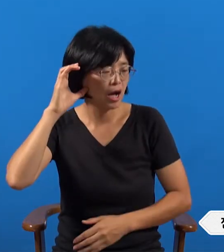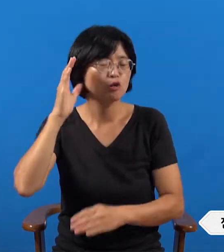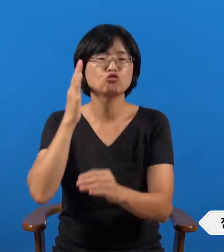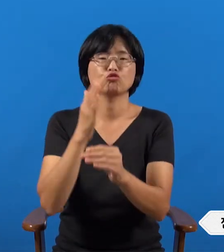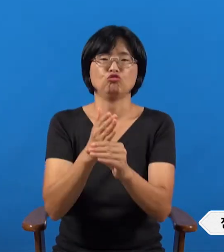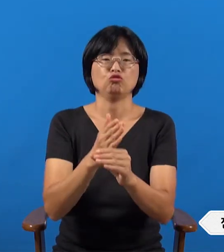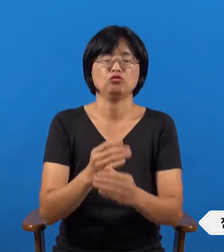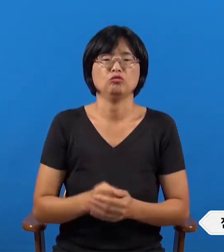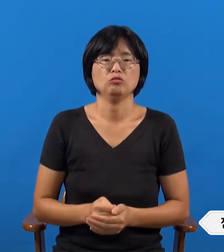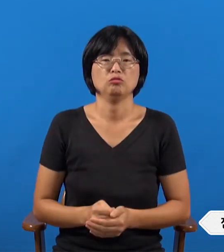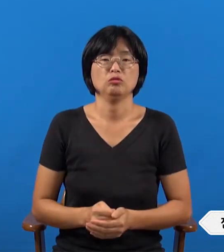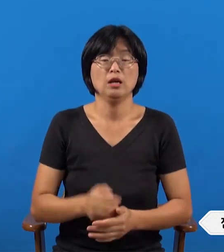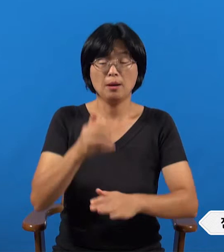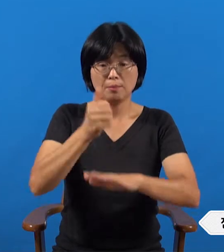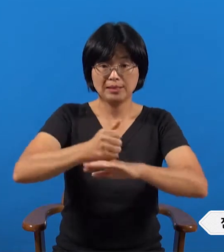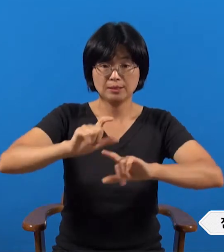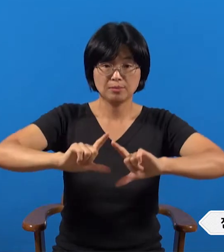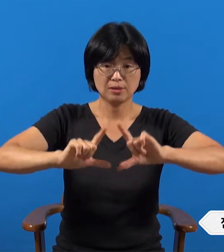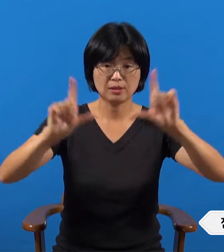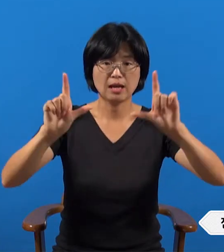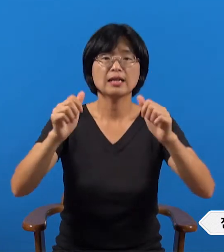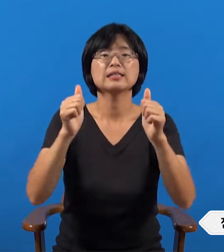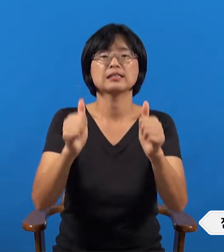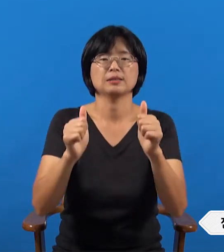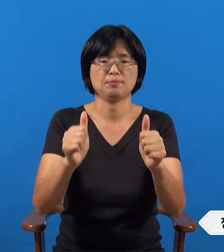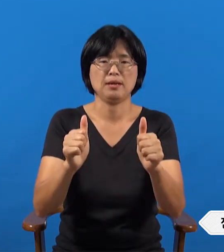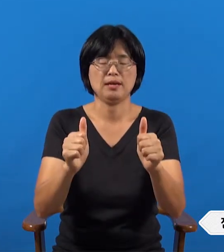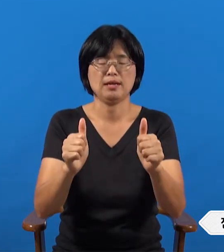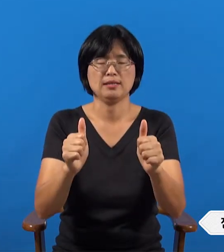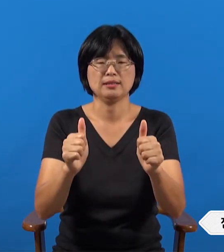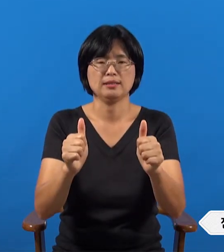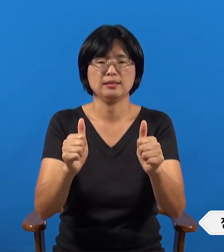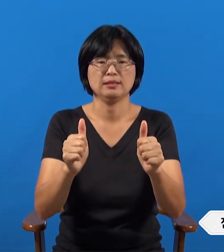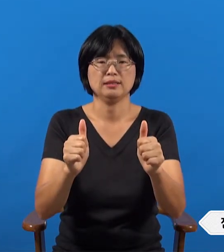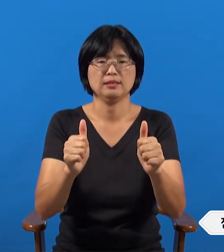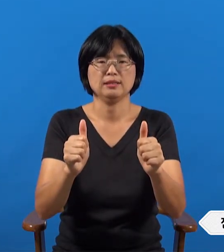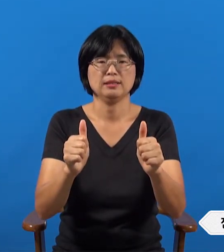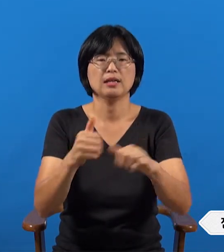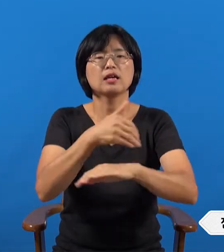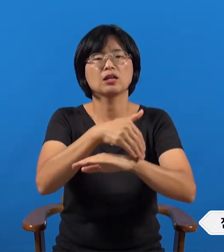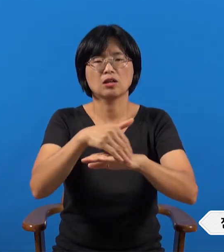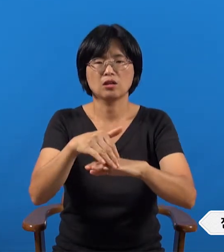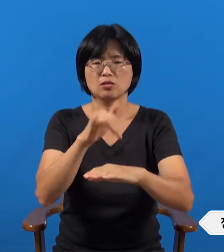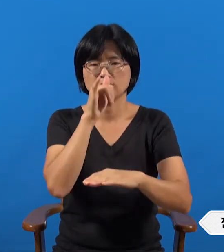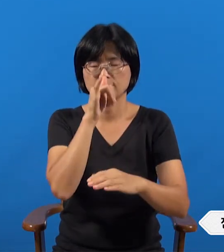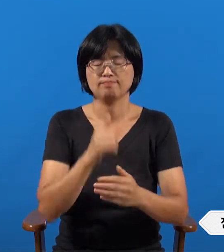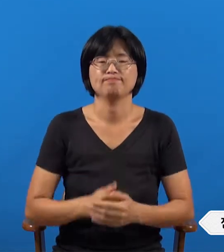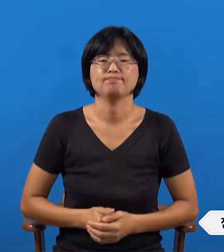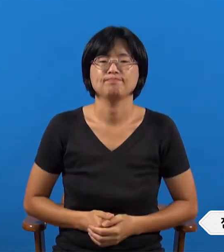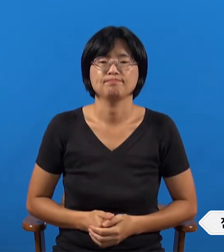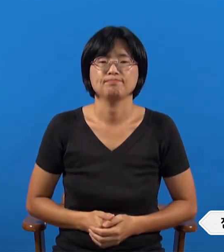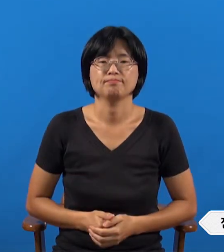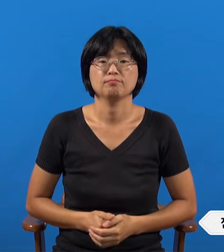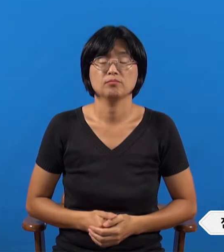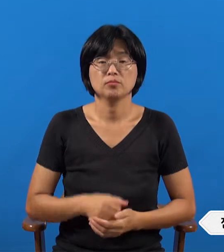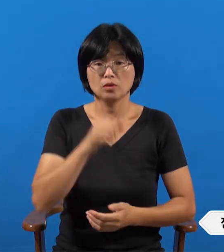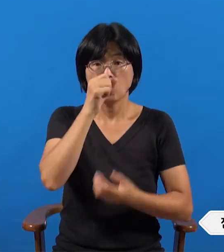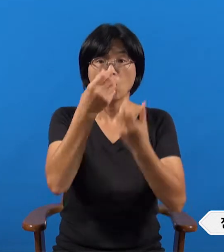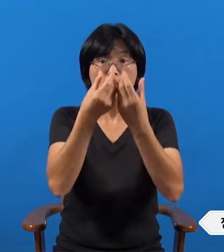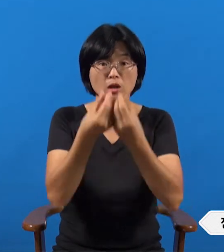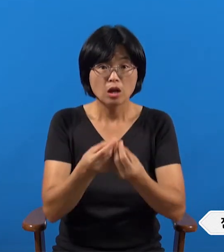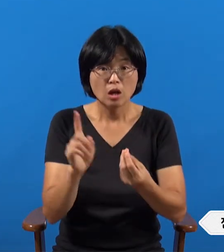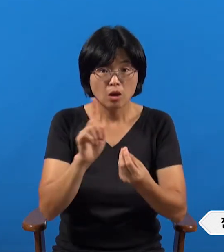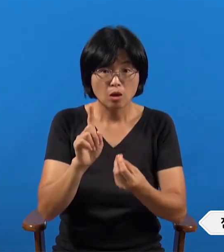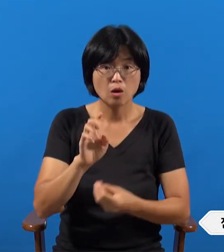하나님 듣고 계시고 하나님 심판하시겠다라고 우리 가운데 말씀하시는 모습을 봅니다.